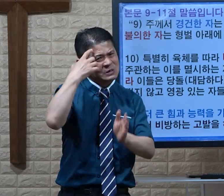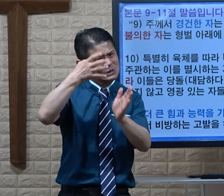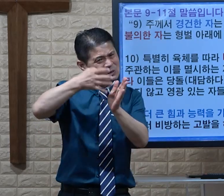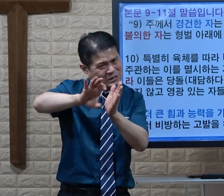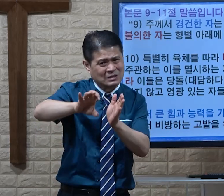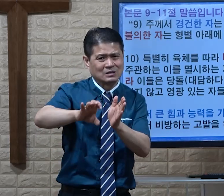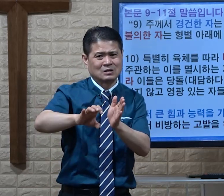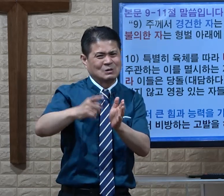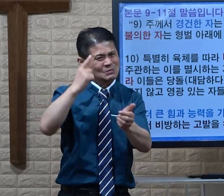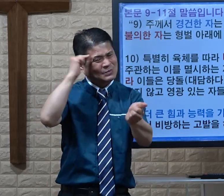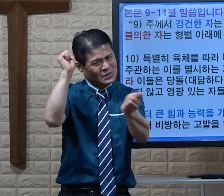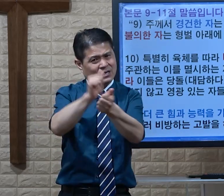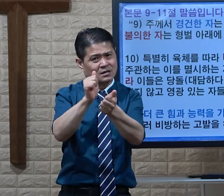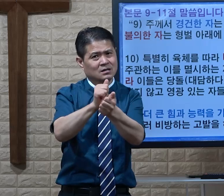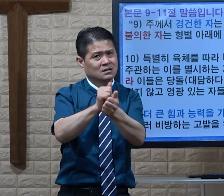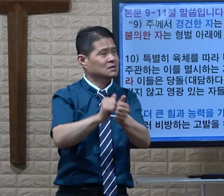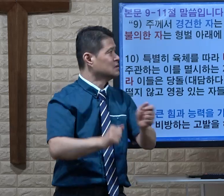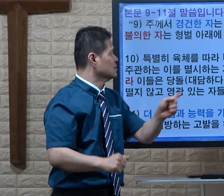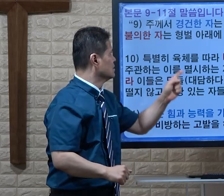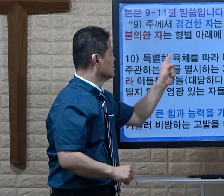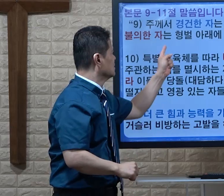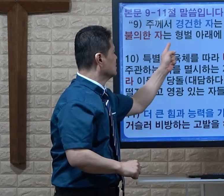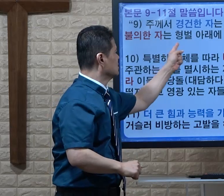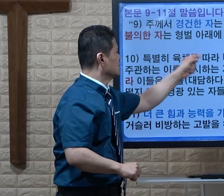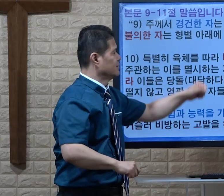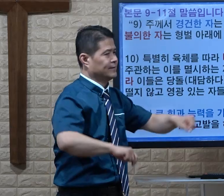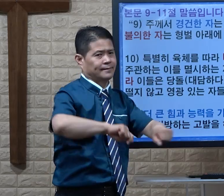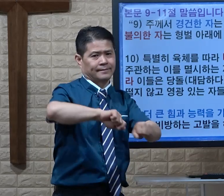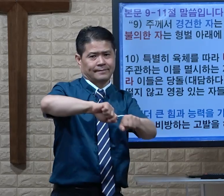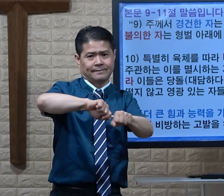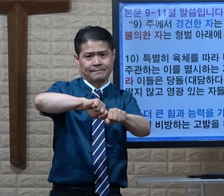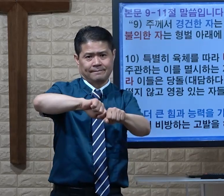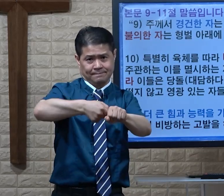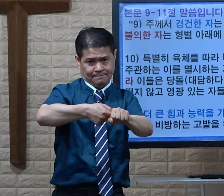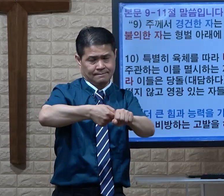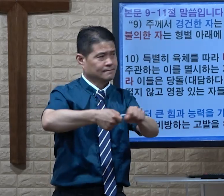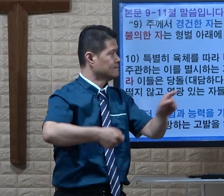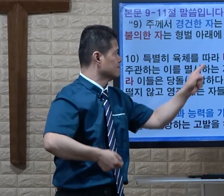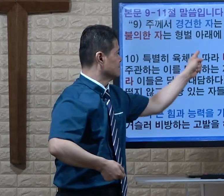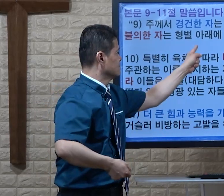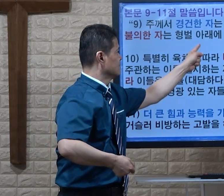불의한 자는